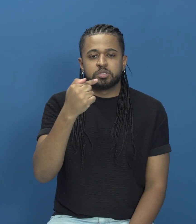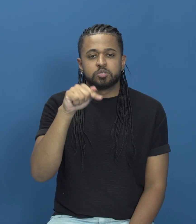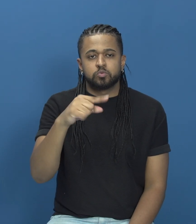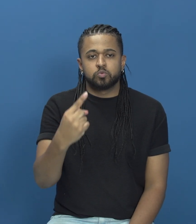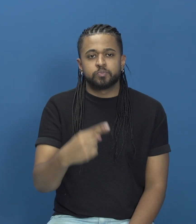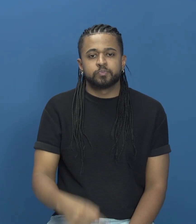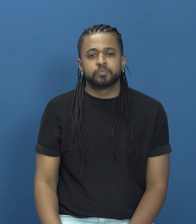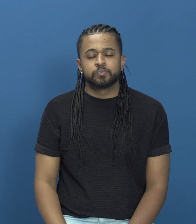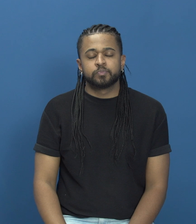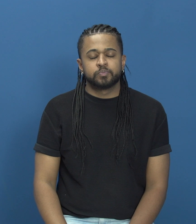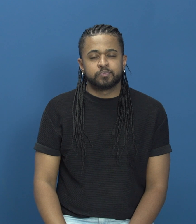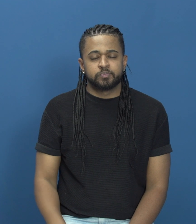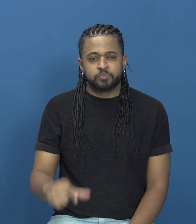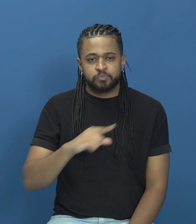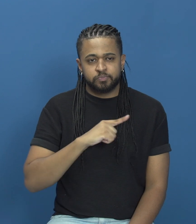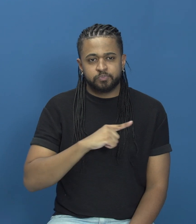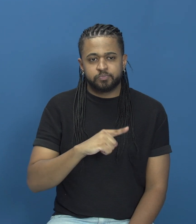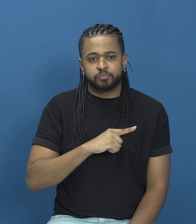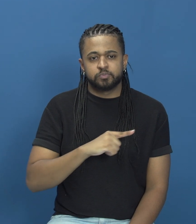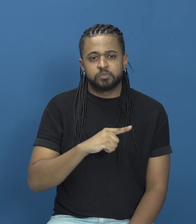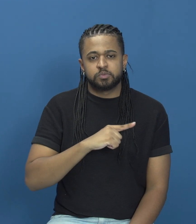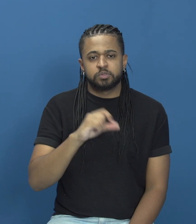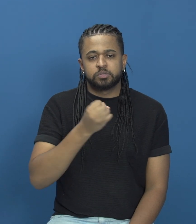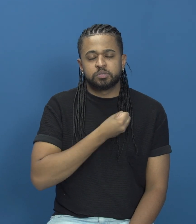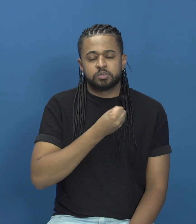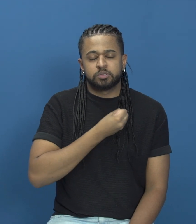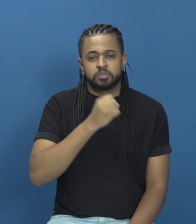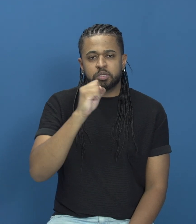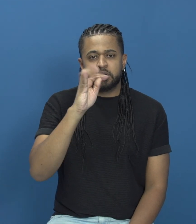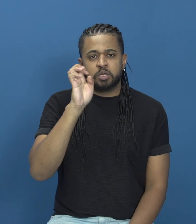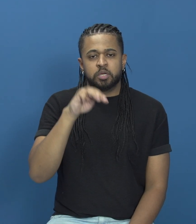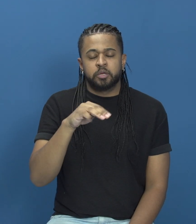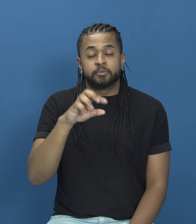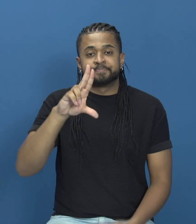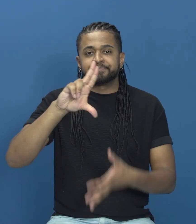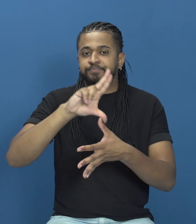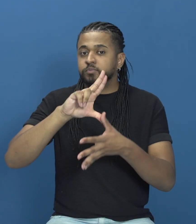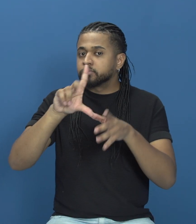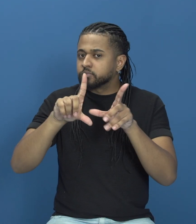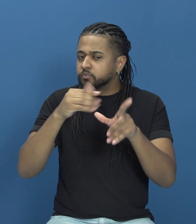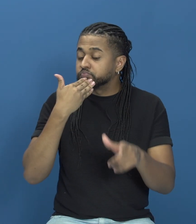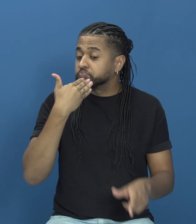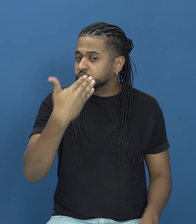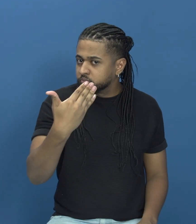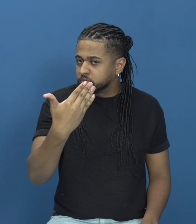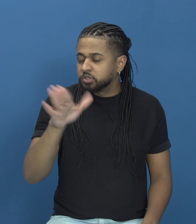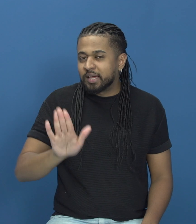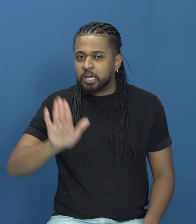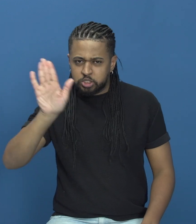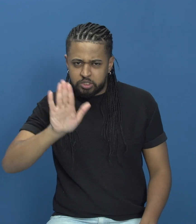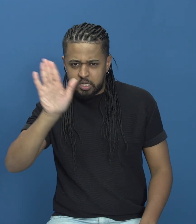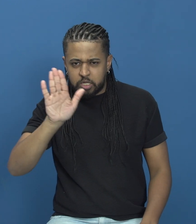7.7.1. Visando atender ao disposto no item supracitado, a UNILA solicitará aos